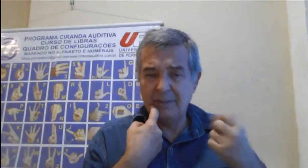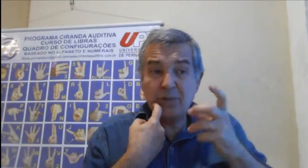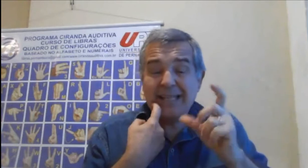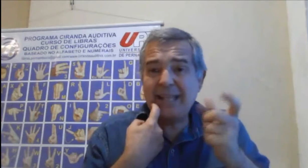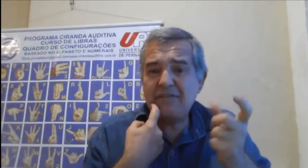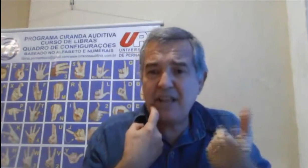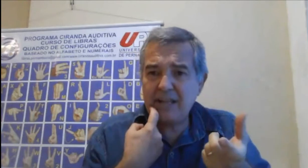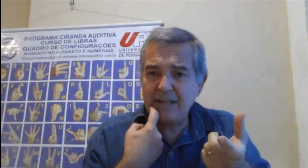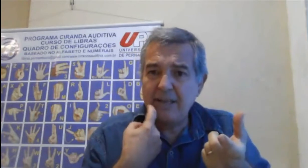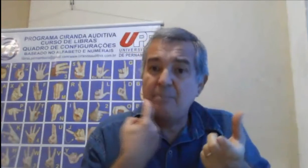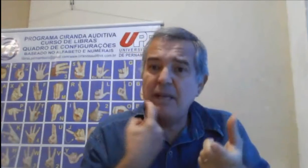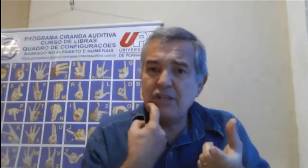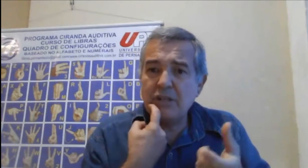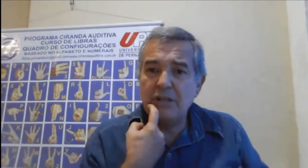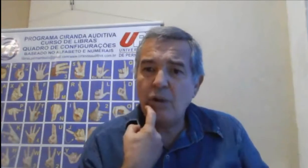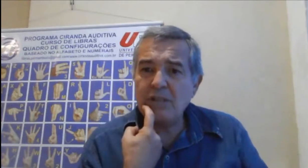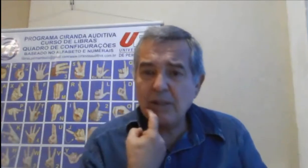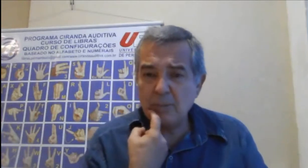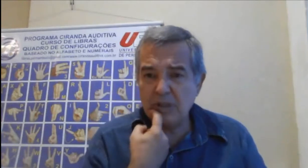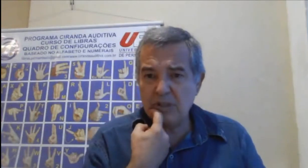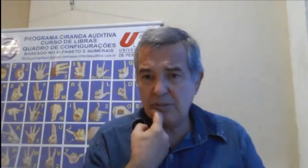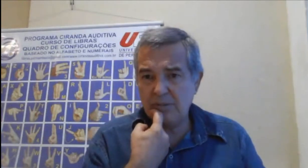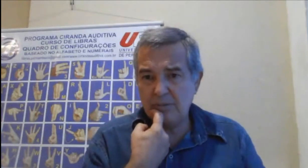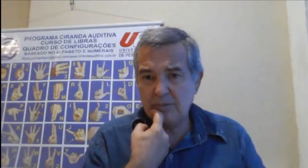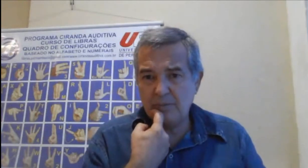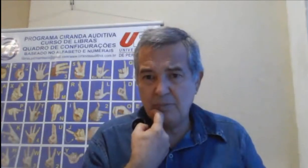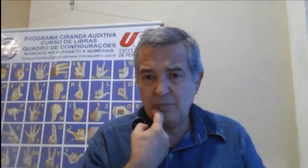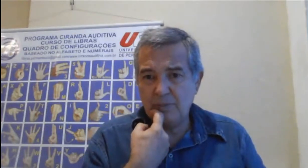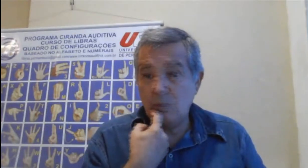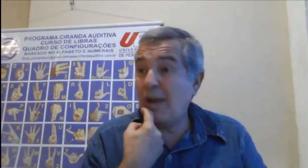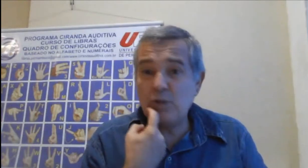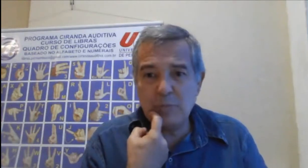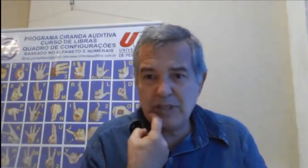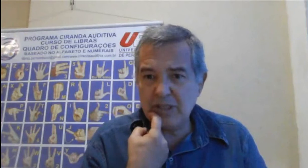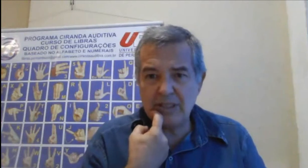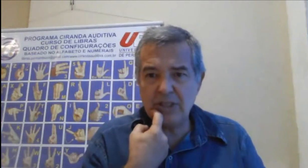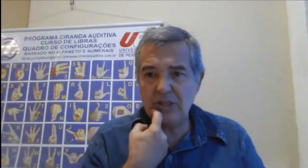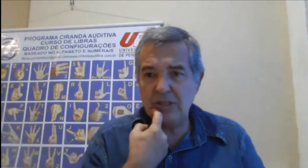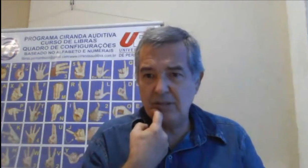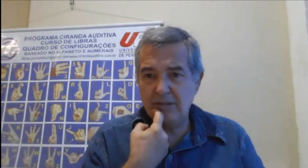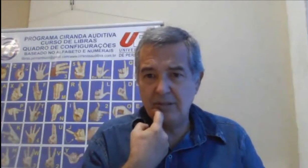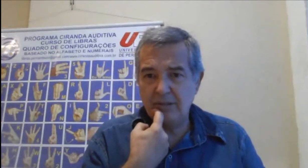Mas o que é que tem a ver? Peixe. Qual é o sinal de peixe? Quais os peixes que existem?